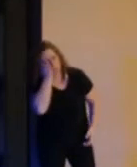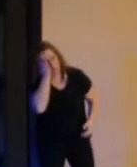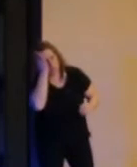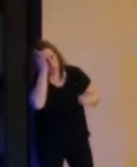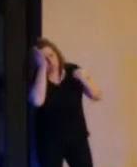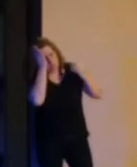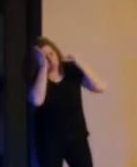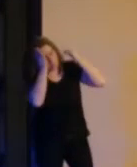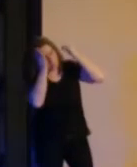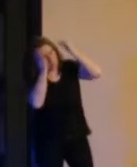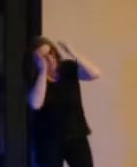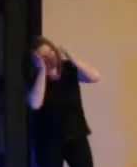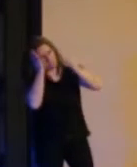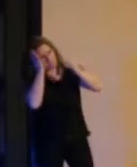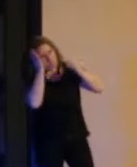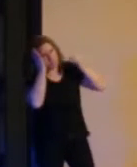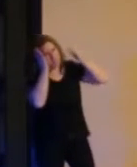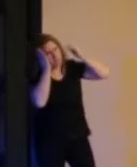rinde al sueño.